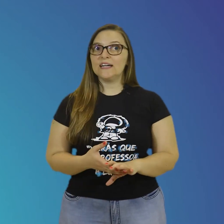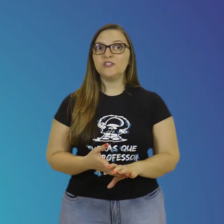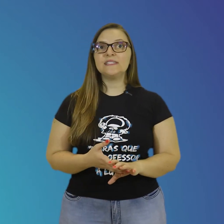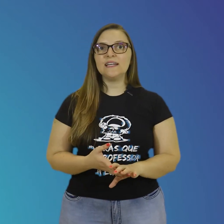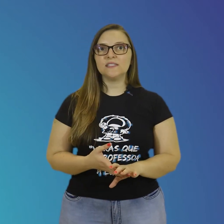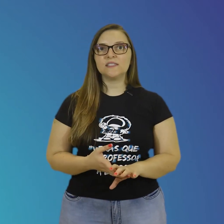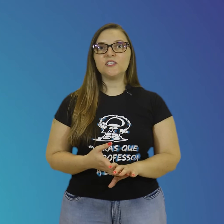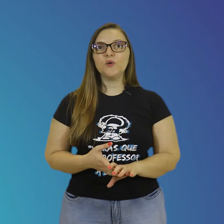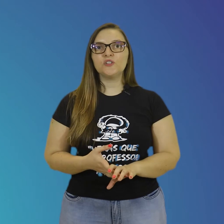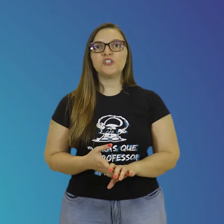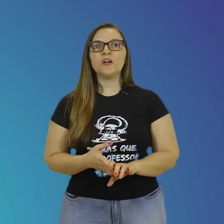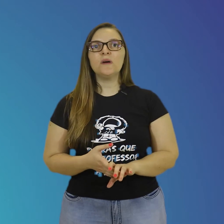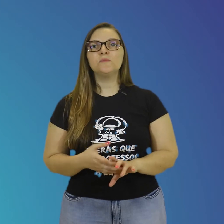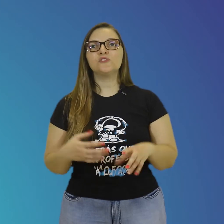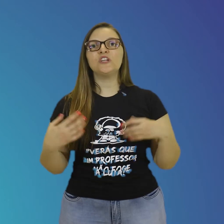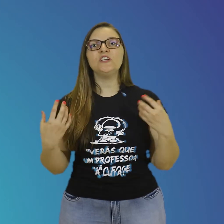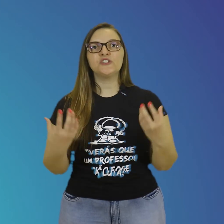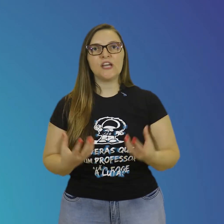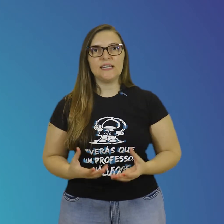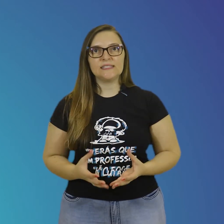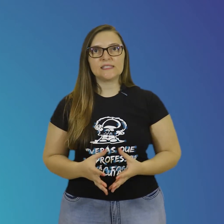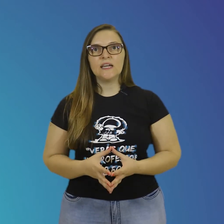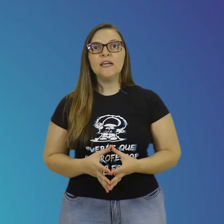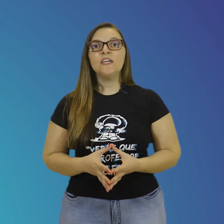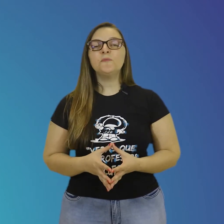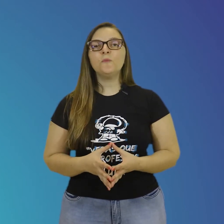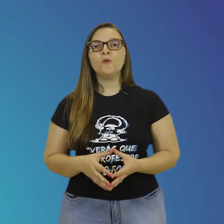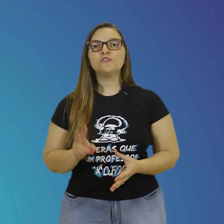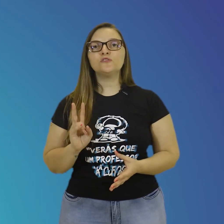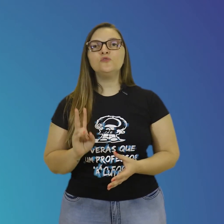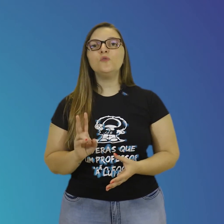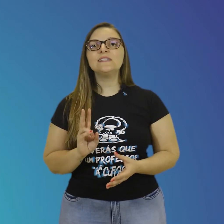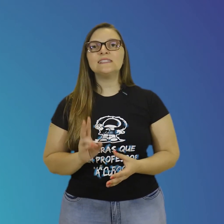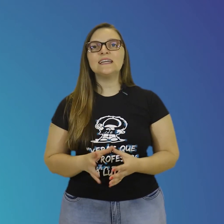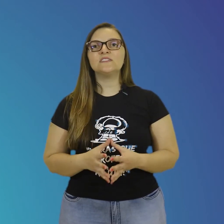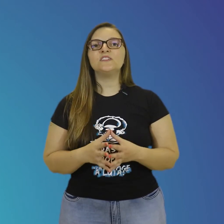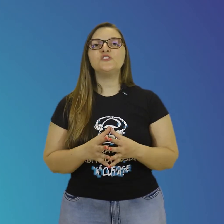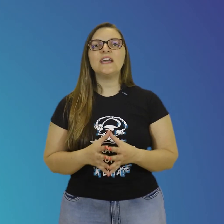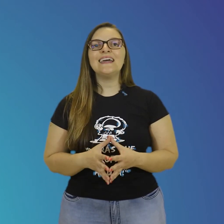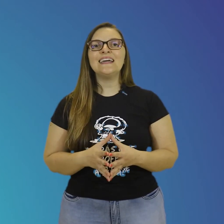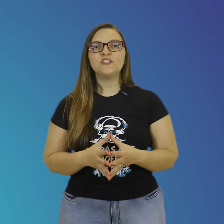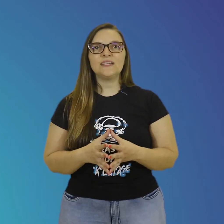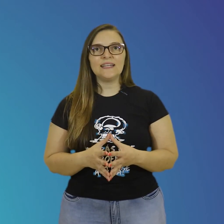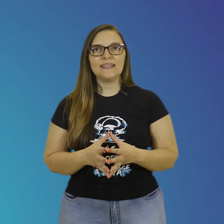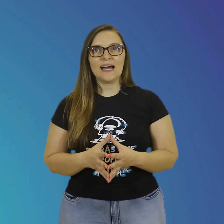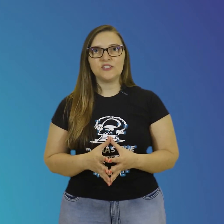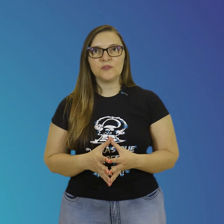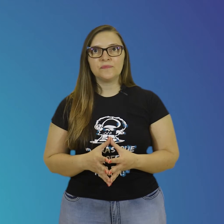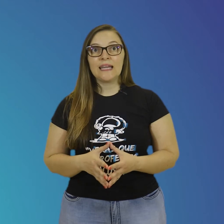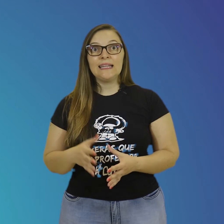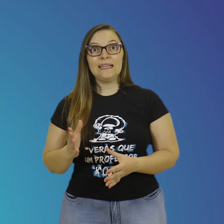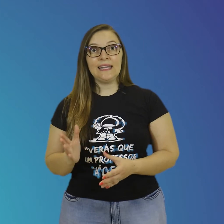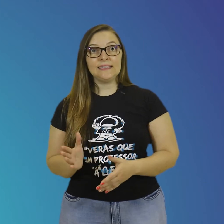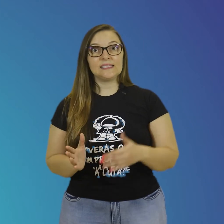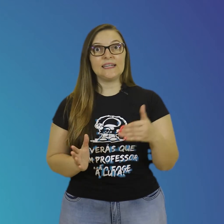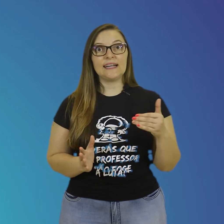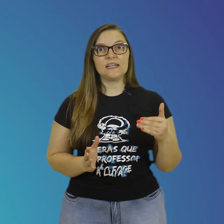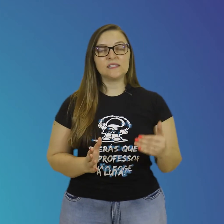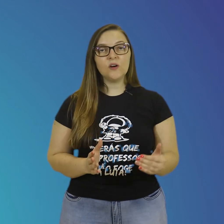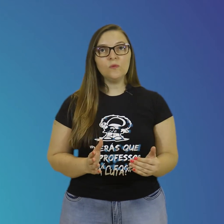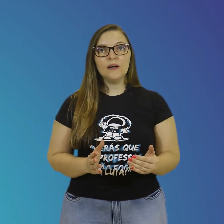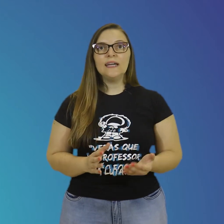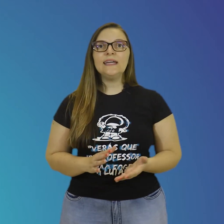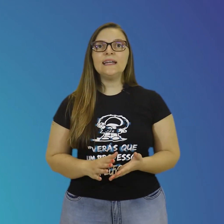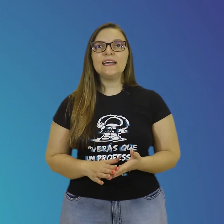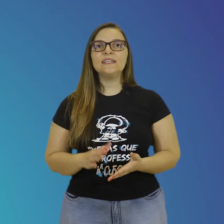unidades essas que hoje chamamos de genes, e propôs duas leis de hereditariedade, lei da